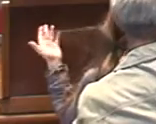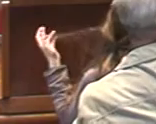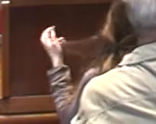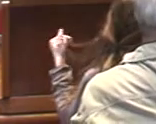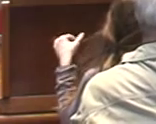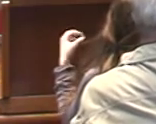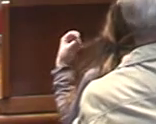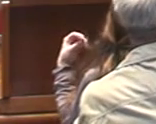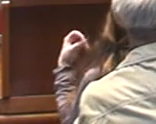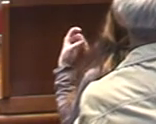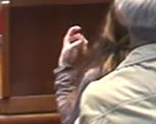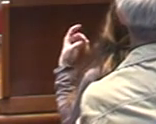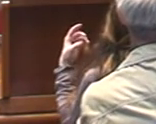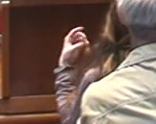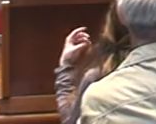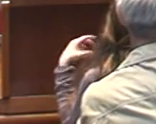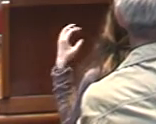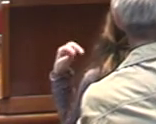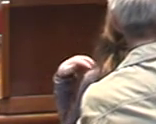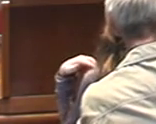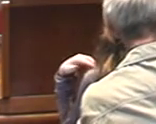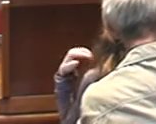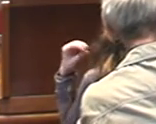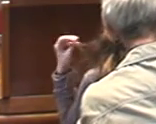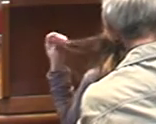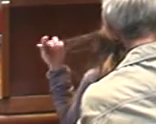da su ukazale zapravo važnost ovog projekta.